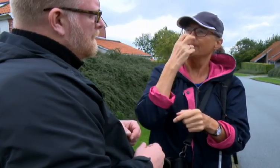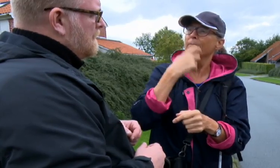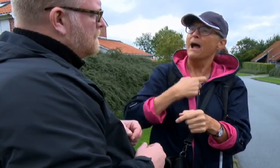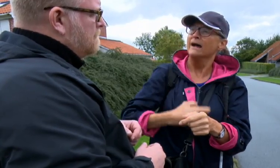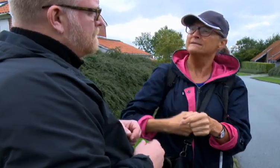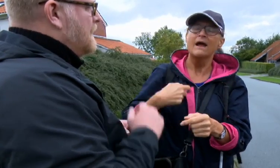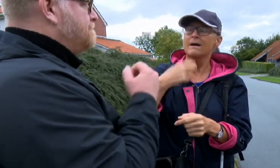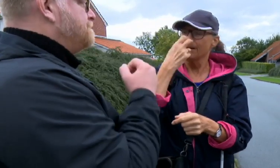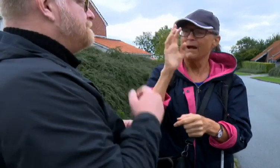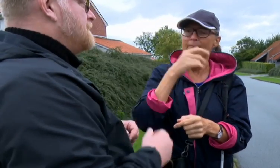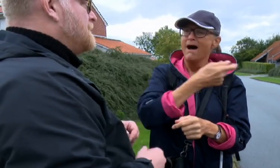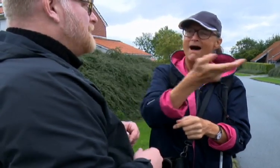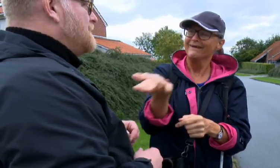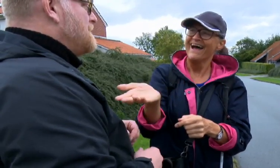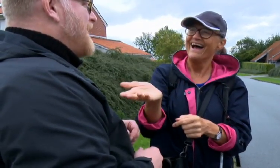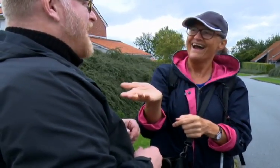jeg ikke passer på dem